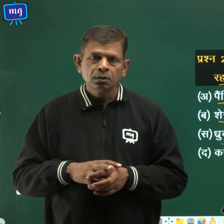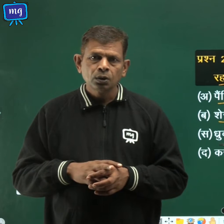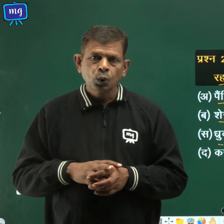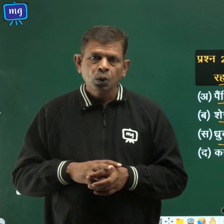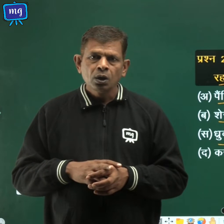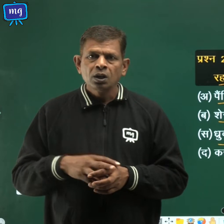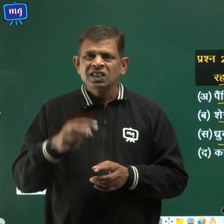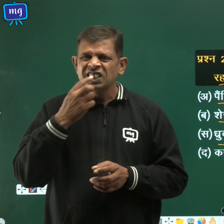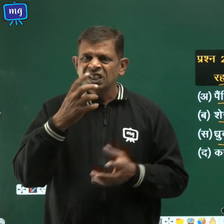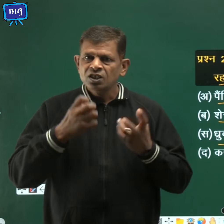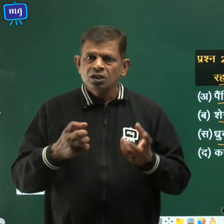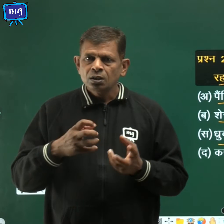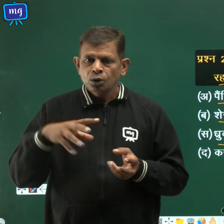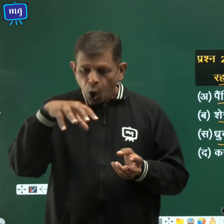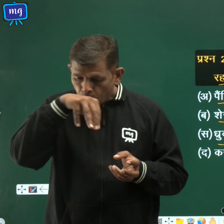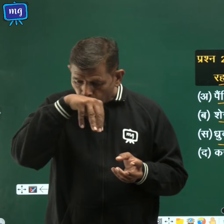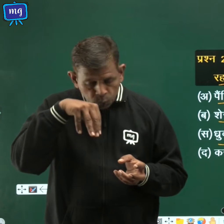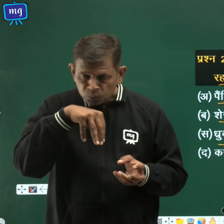ध्रुवीय भालू,